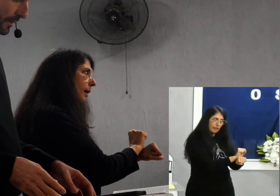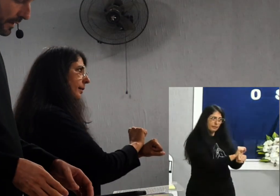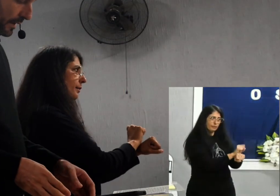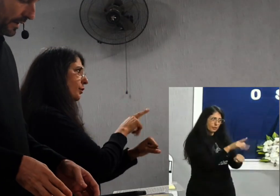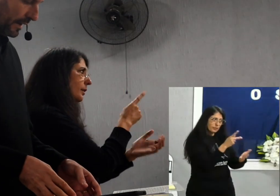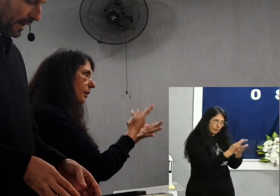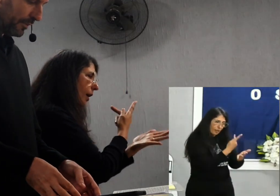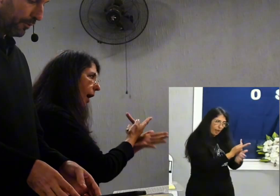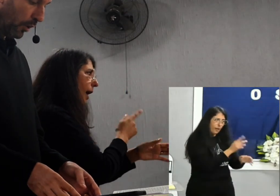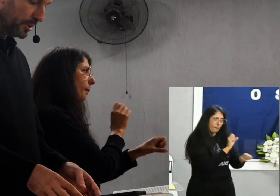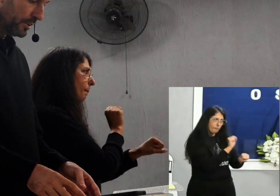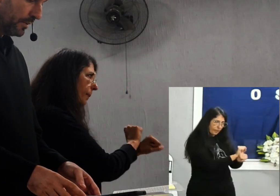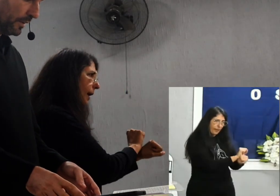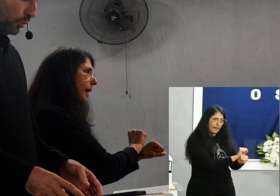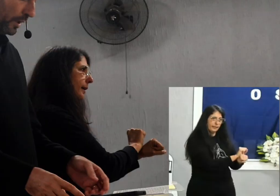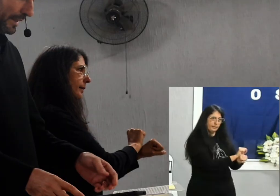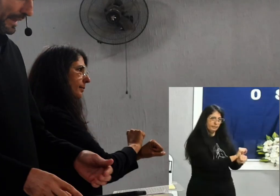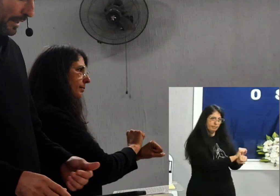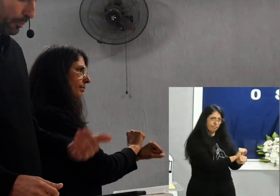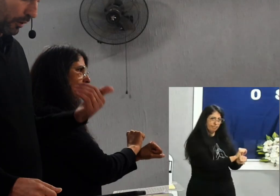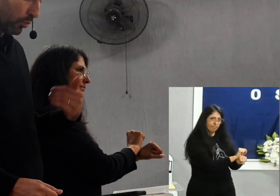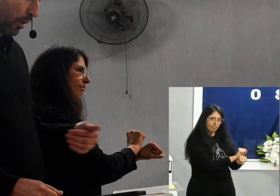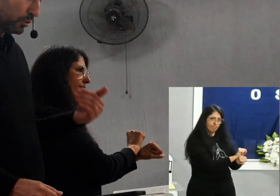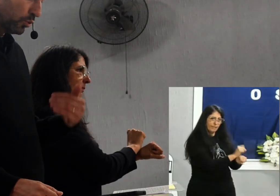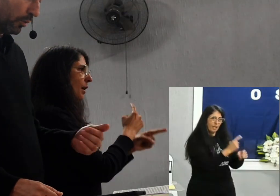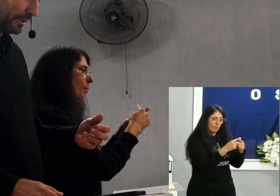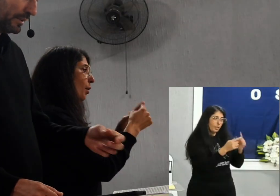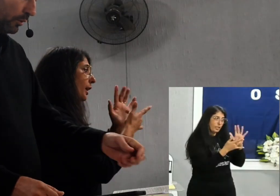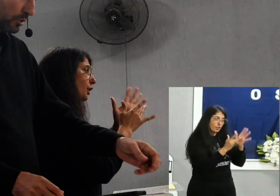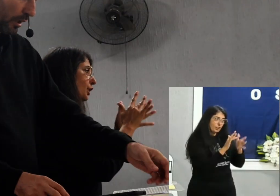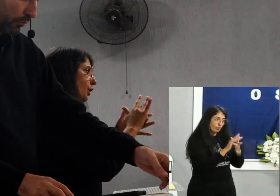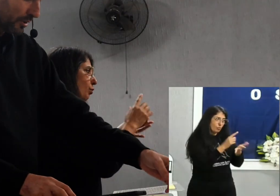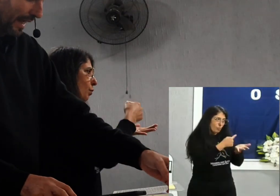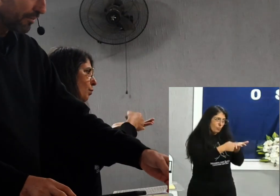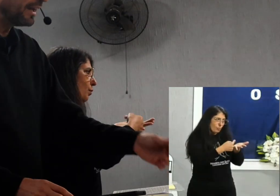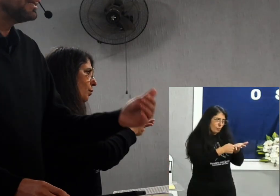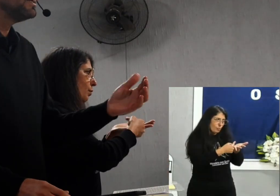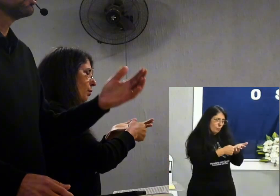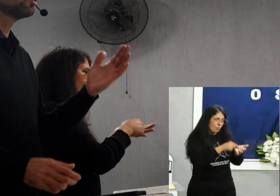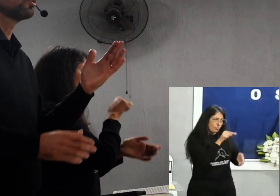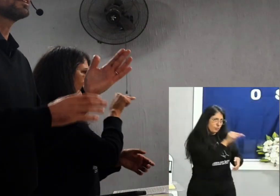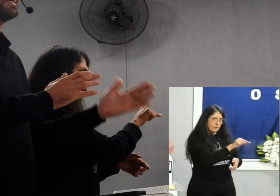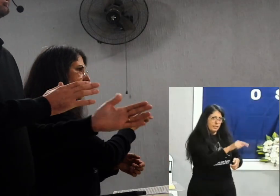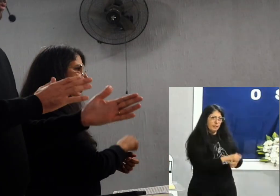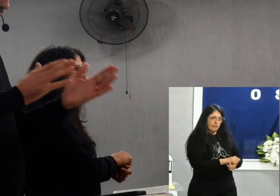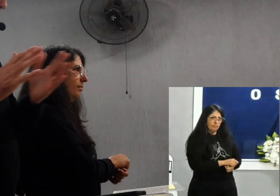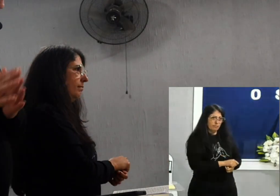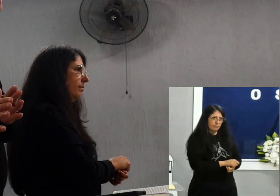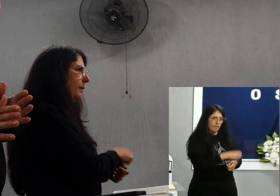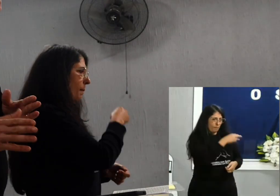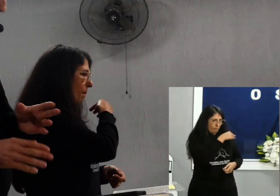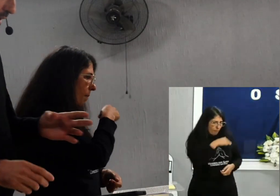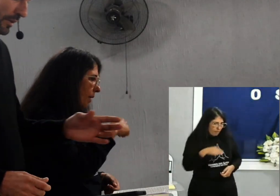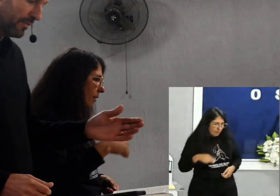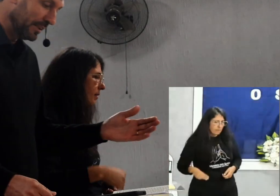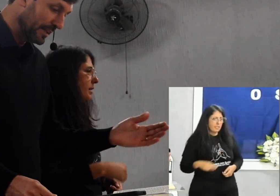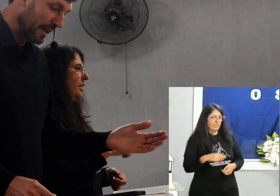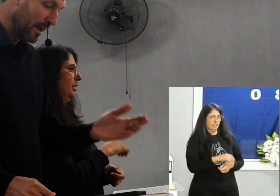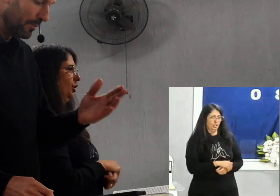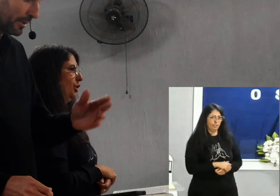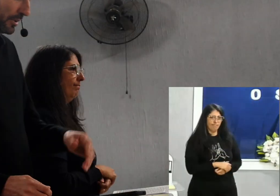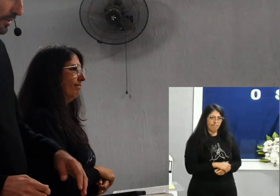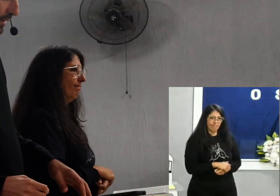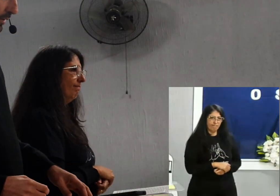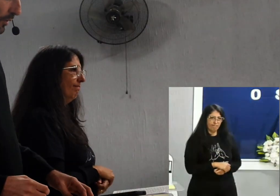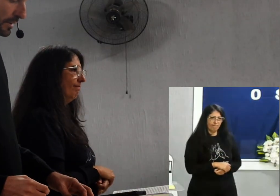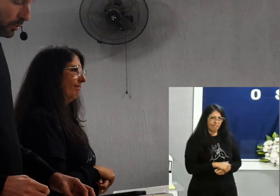Cristo foge do critério pelo qual os homens não salvos avaliam sucesso e valor. É o que ele vai dizer